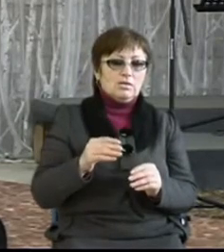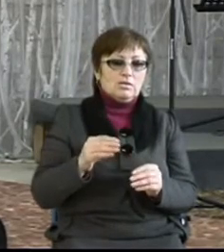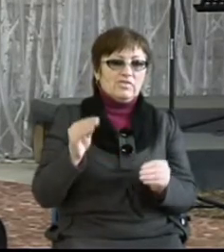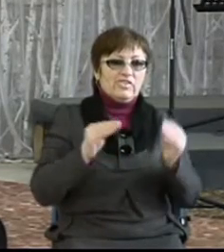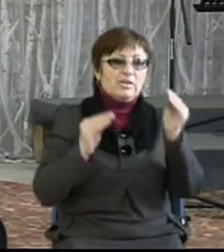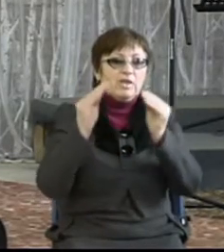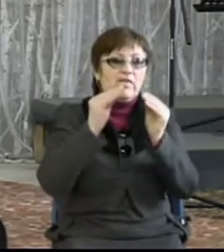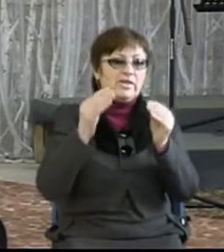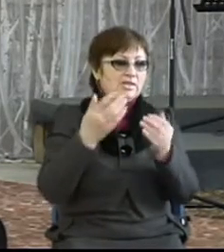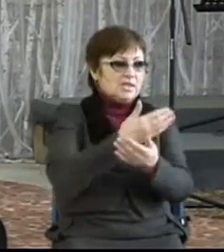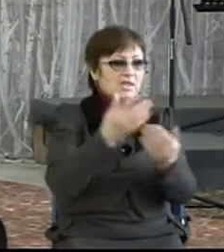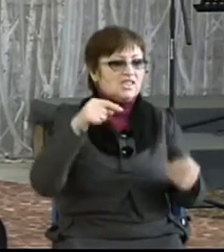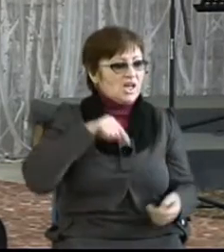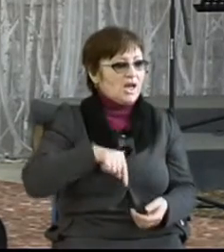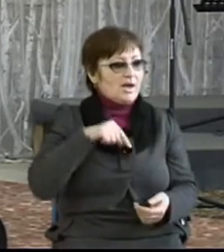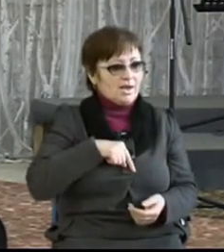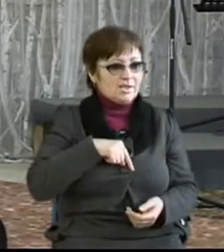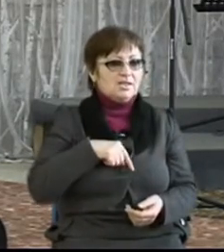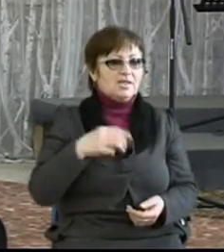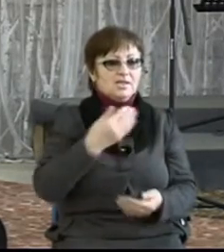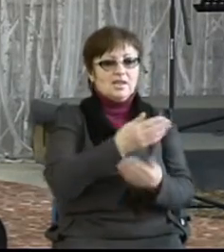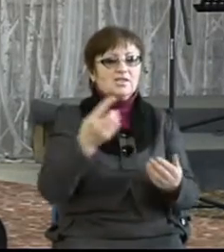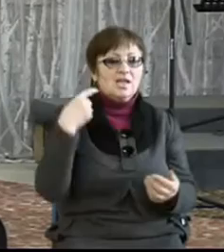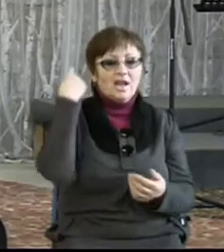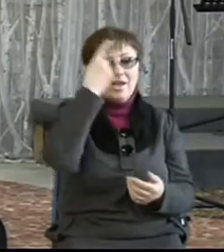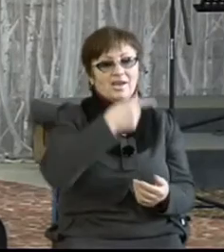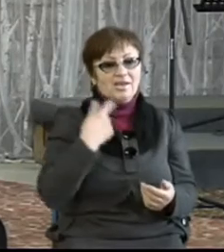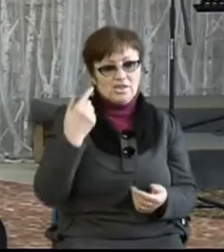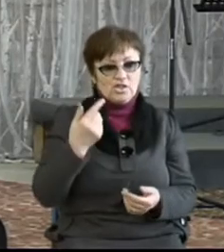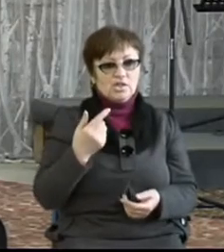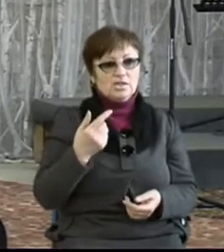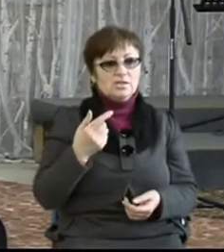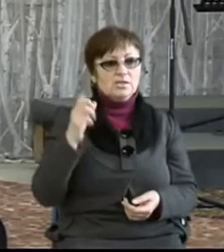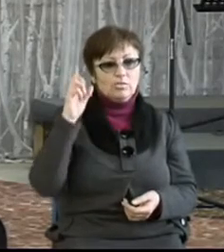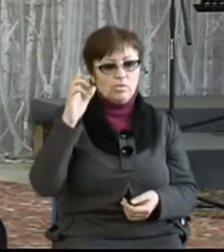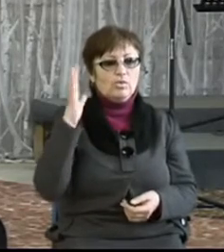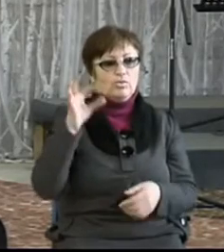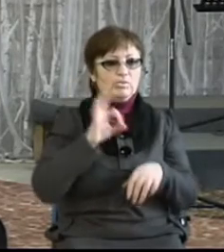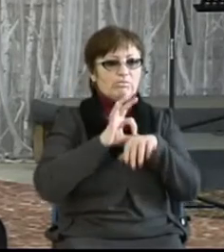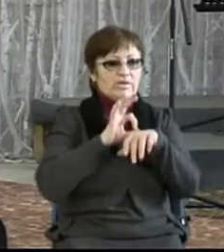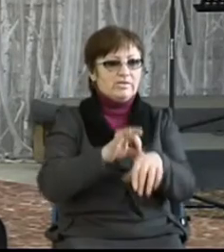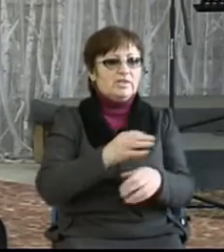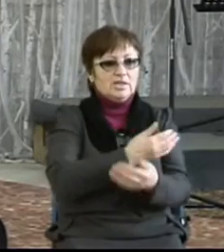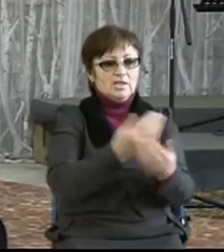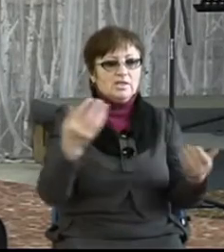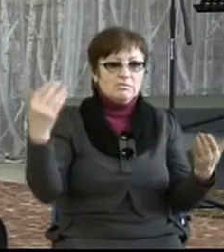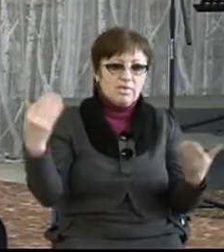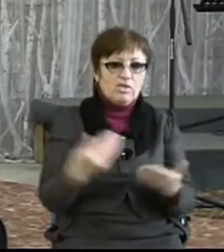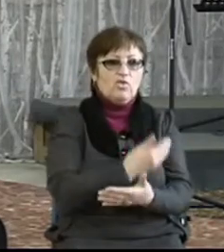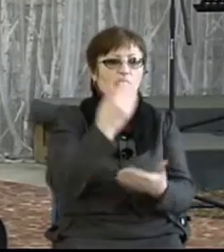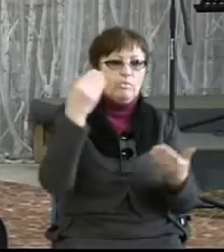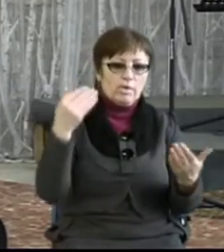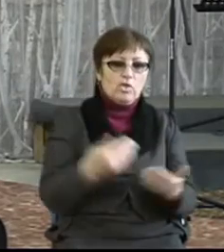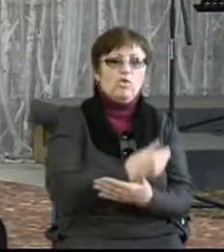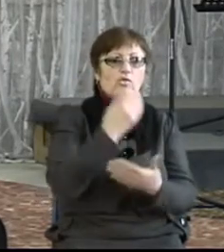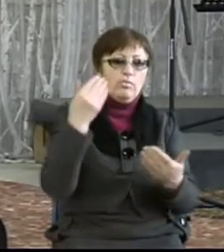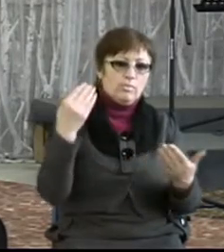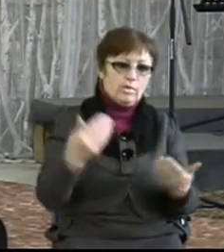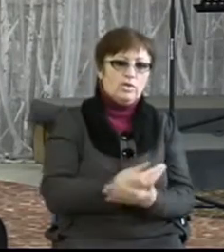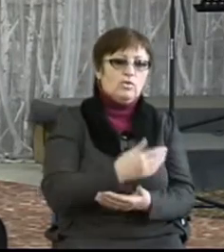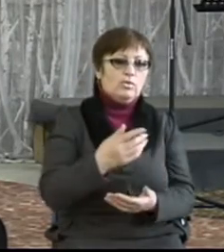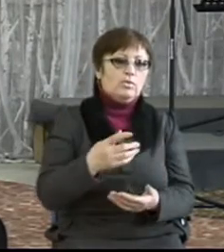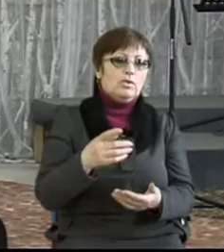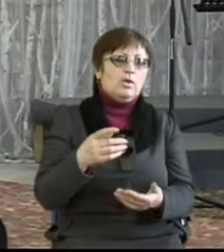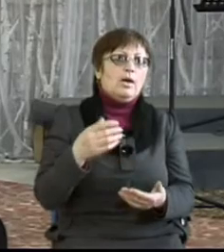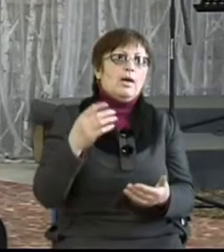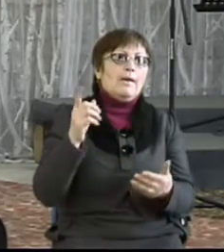характер, сформировалась наша личность, для этого Бог будет проводить нас по-новому, по-новому и по-новому, до